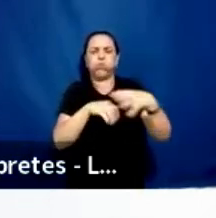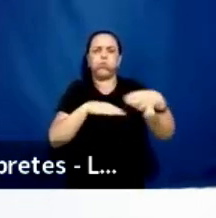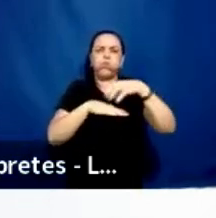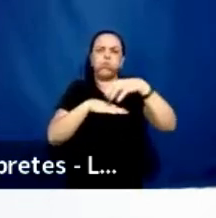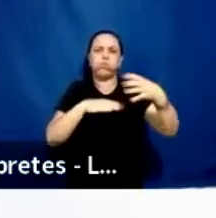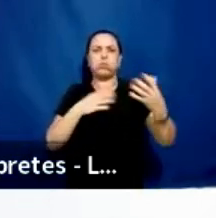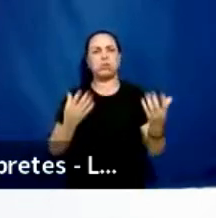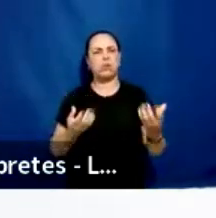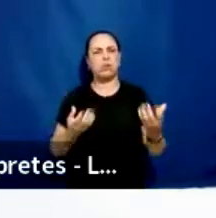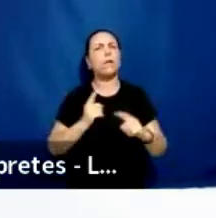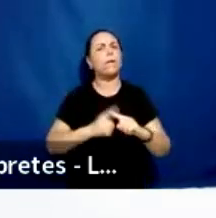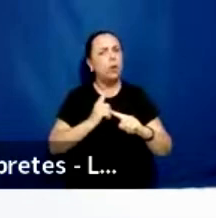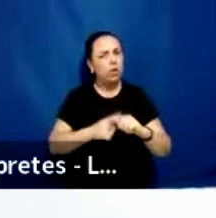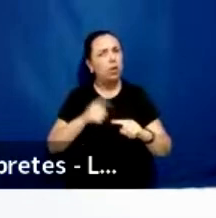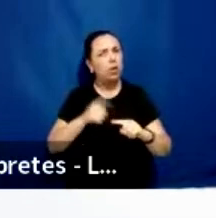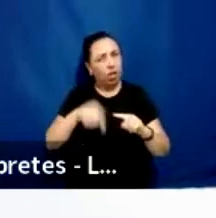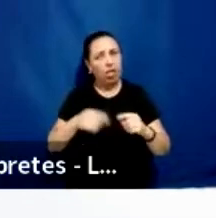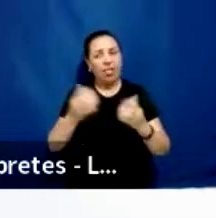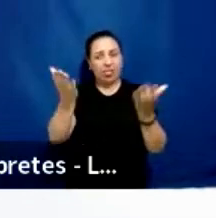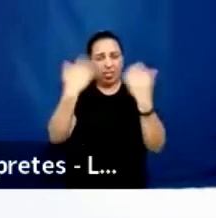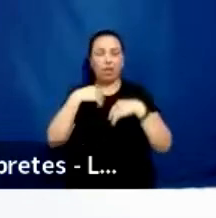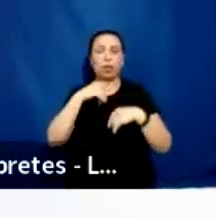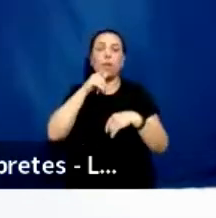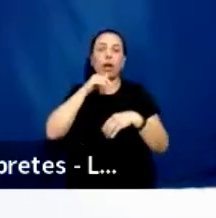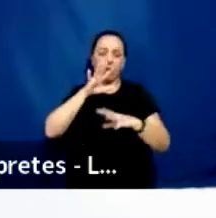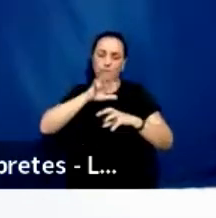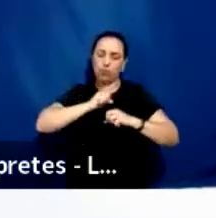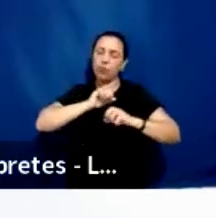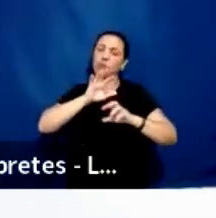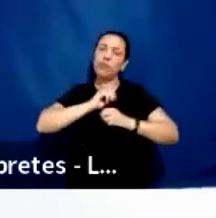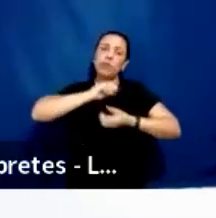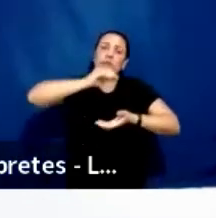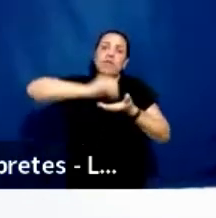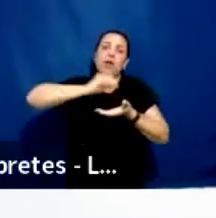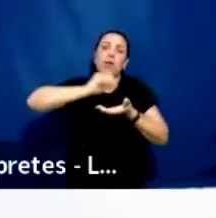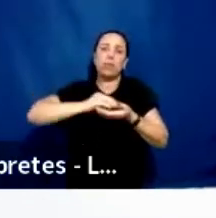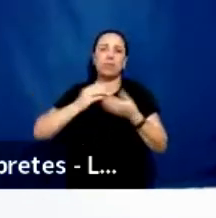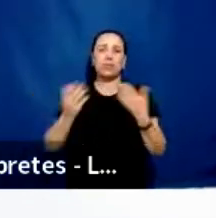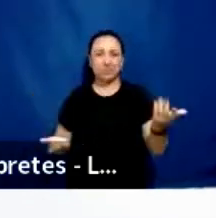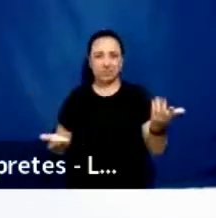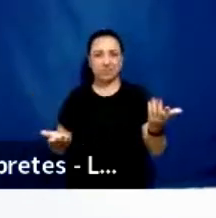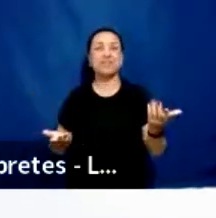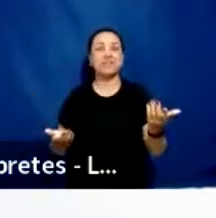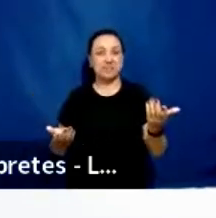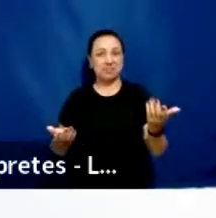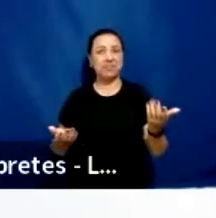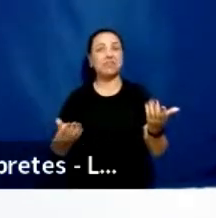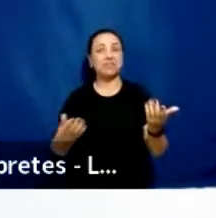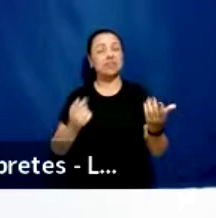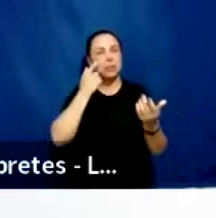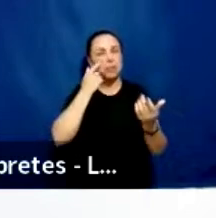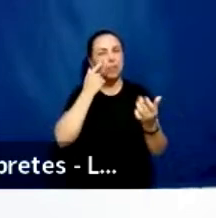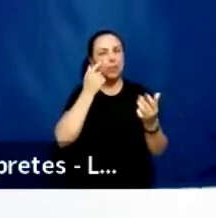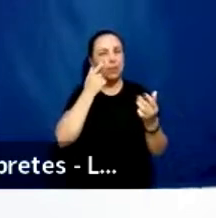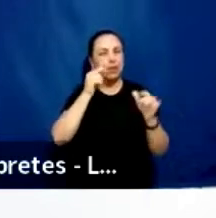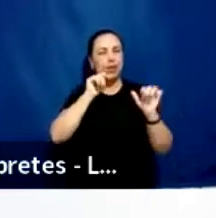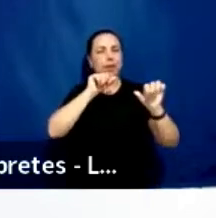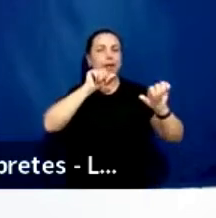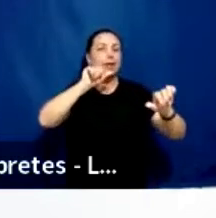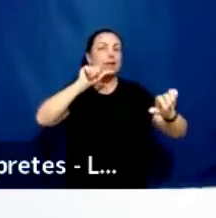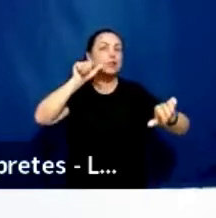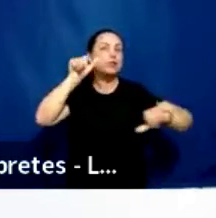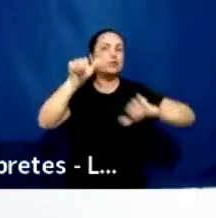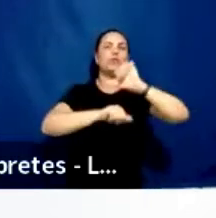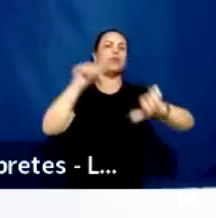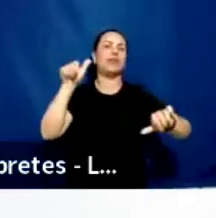não deveria acumular. Mas olhem só que interessante o que acontece quando a